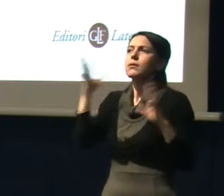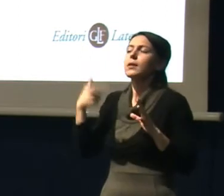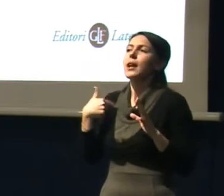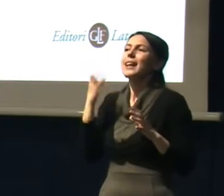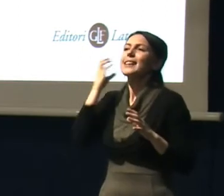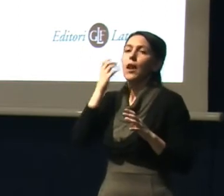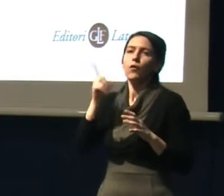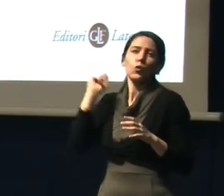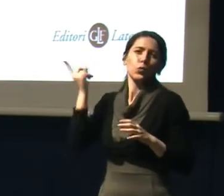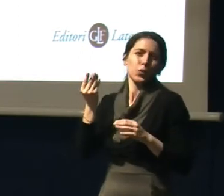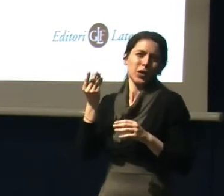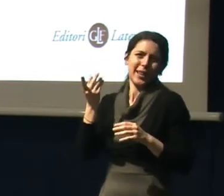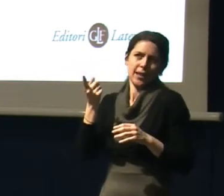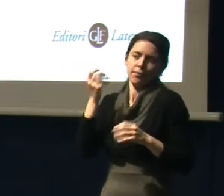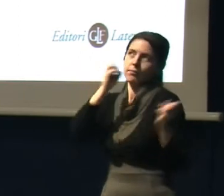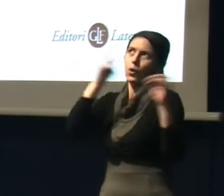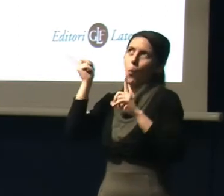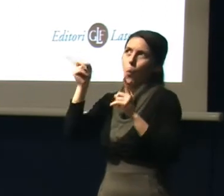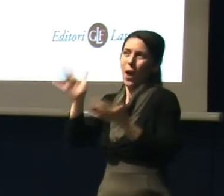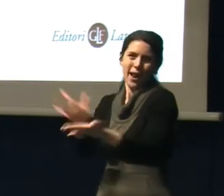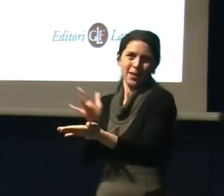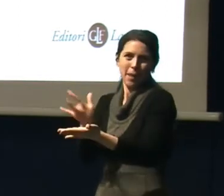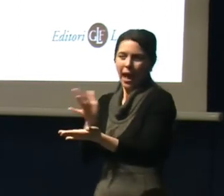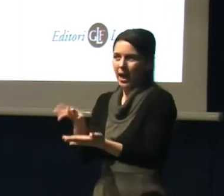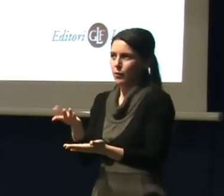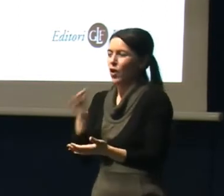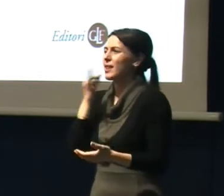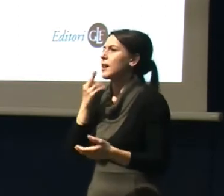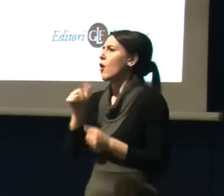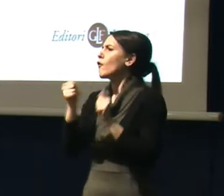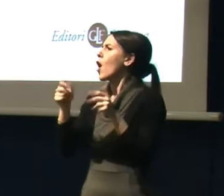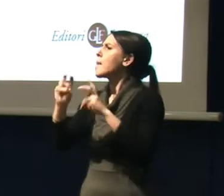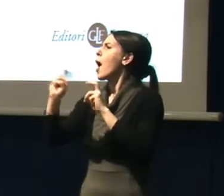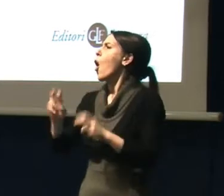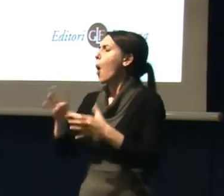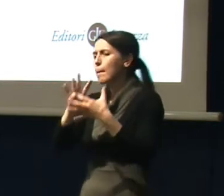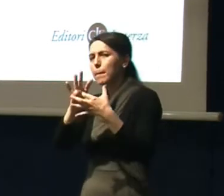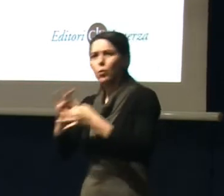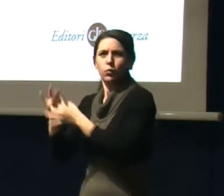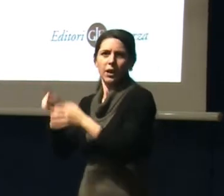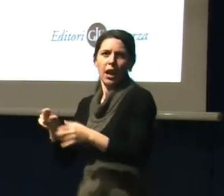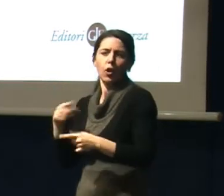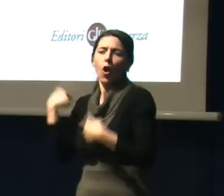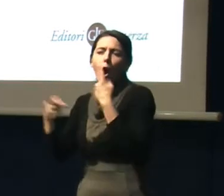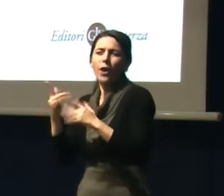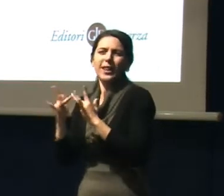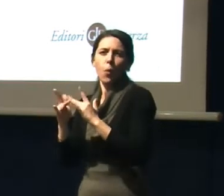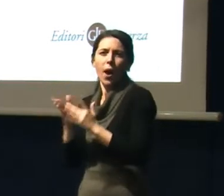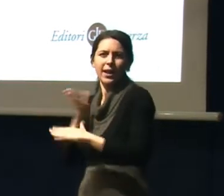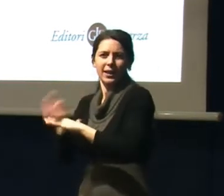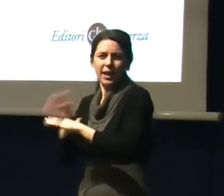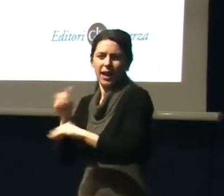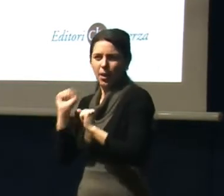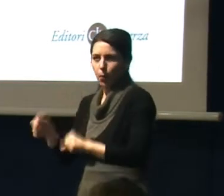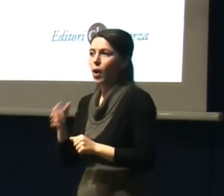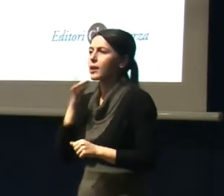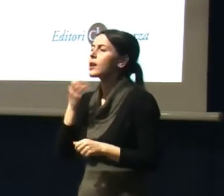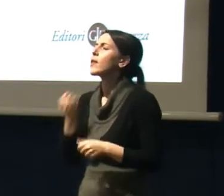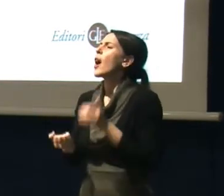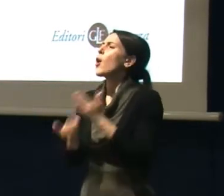oramai parliamo di smartphone apple sono dei fatti di fatto dei computer connessi a internet e quindi a cui si accede a tutti i nuovi media